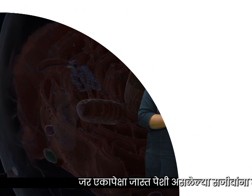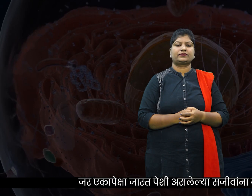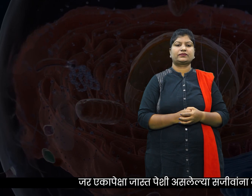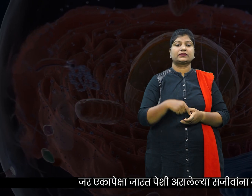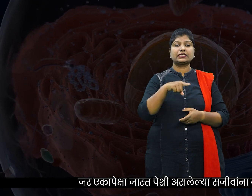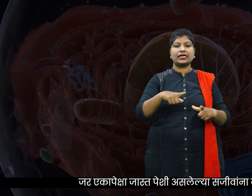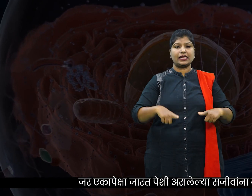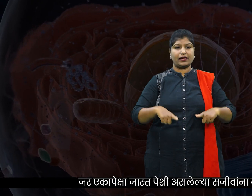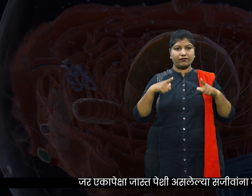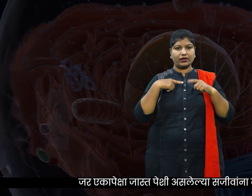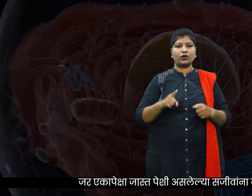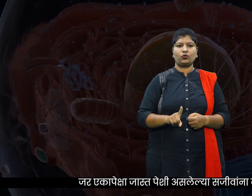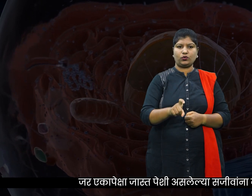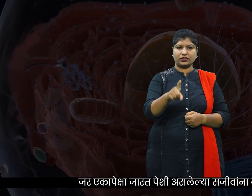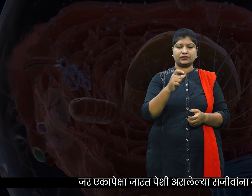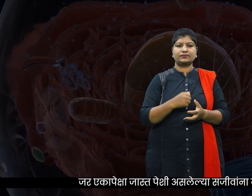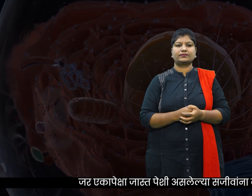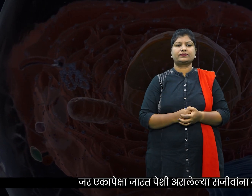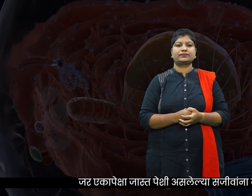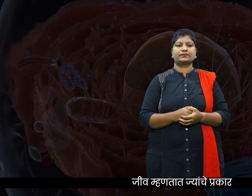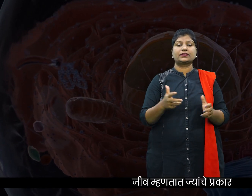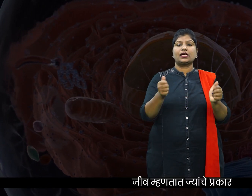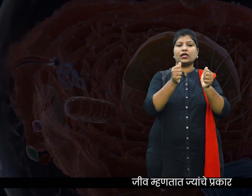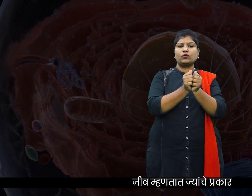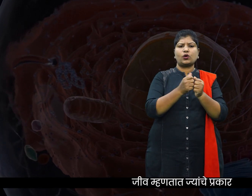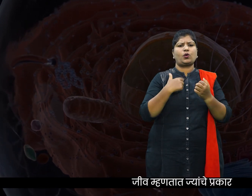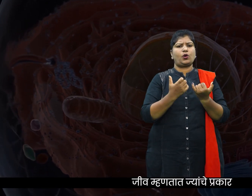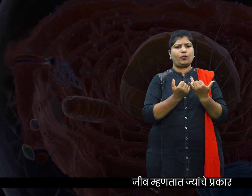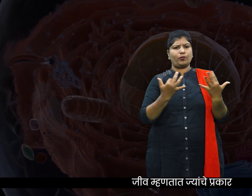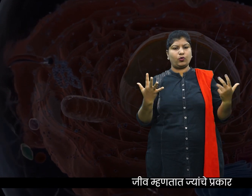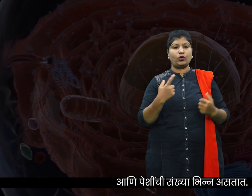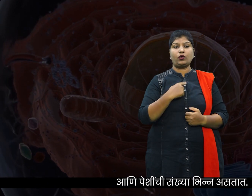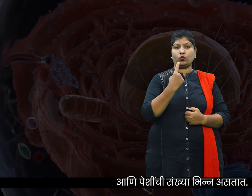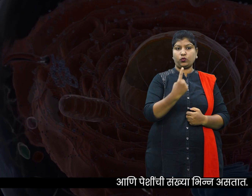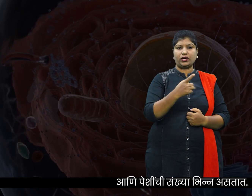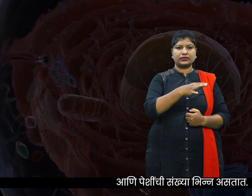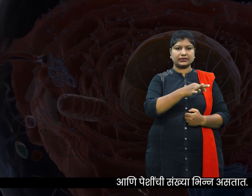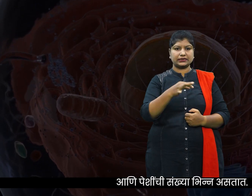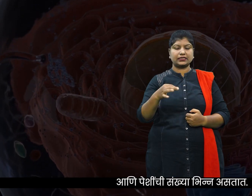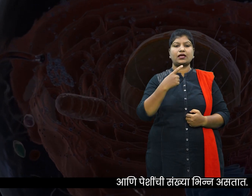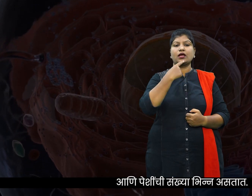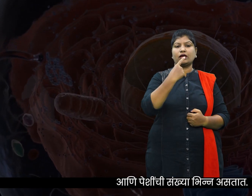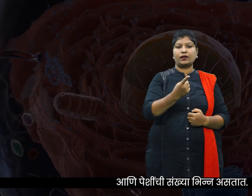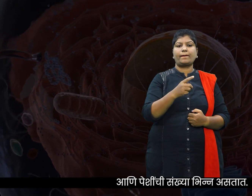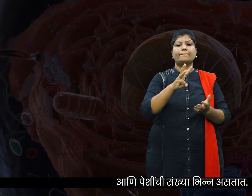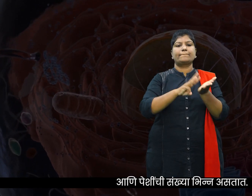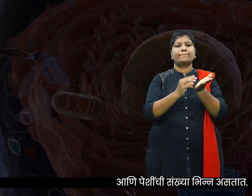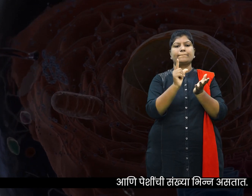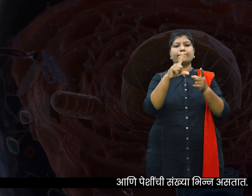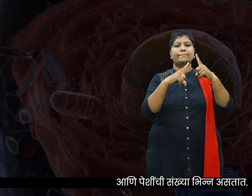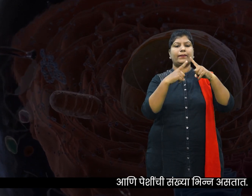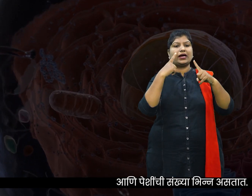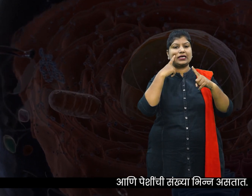जर एकापेक्षा जास्त पेशी असलेल्या सजीवांना बहुपेशीय जीव म्हणतात, ज्यांचे प्रकार आणि पेशींची संख्या भिन्न असतात.